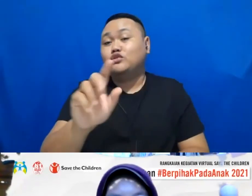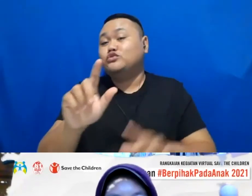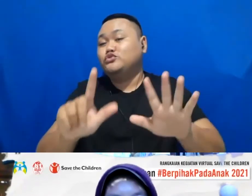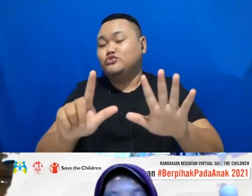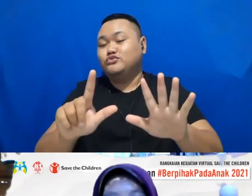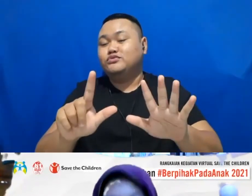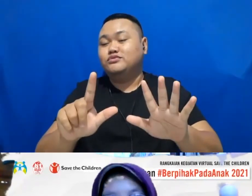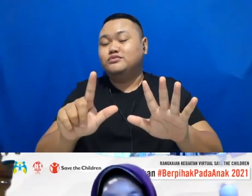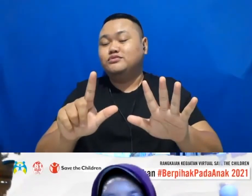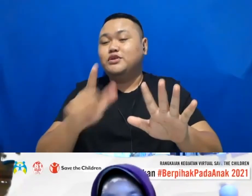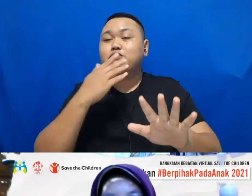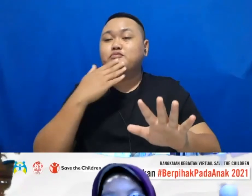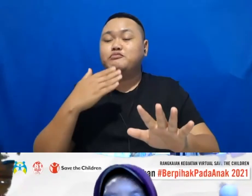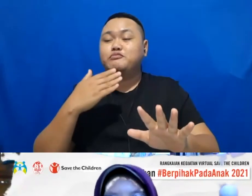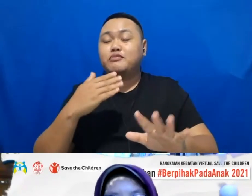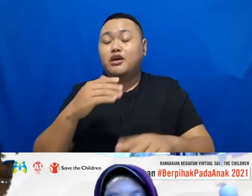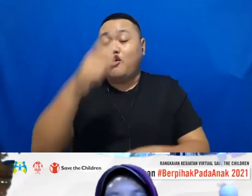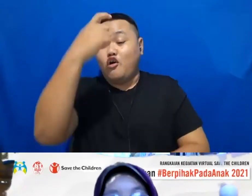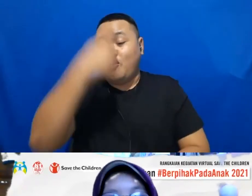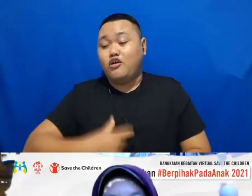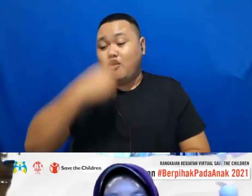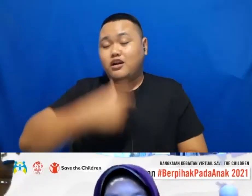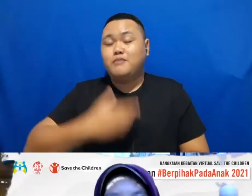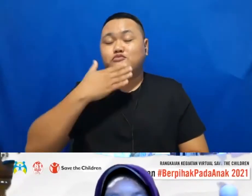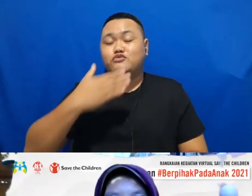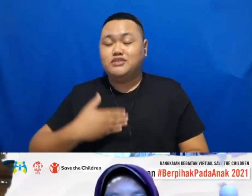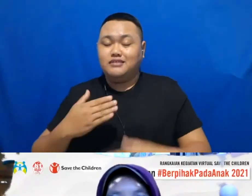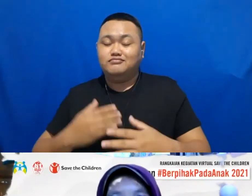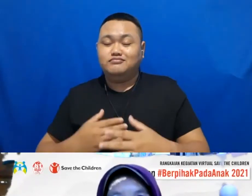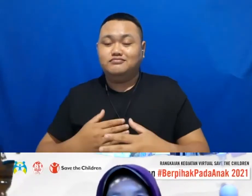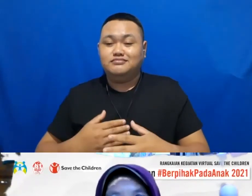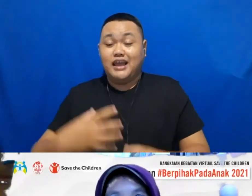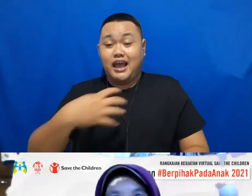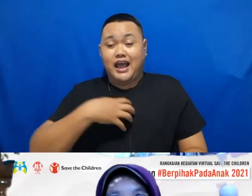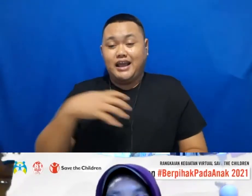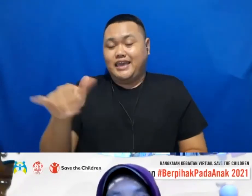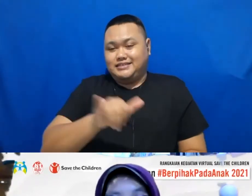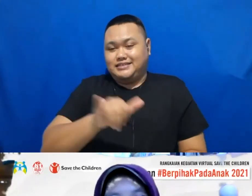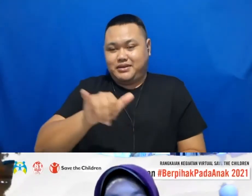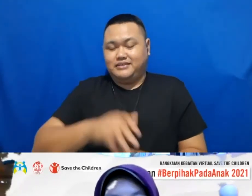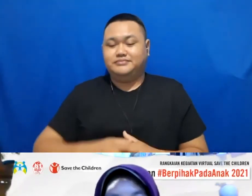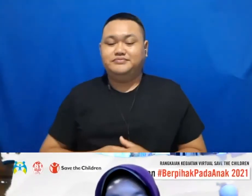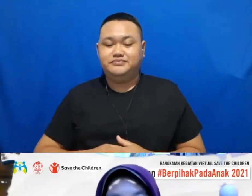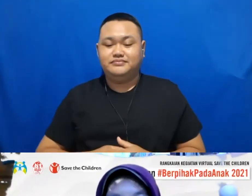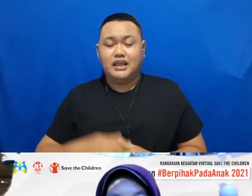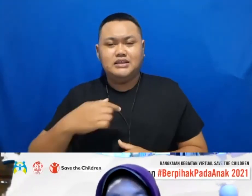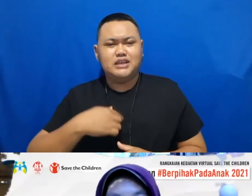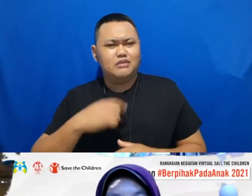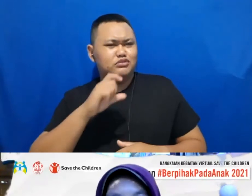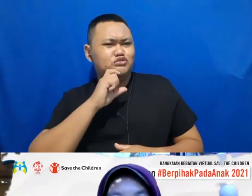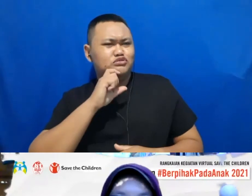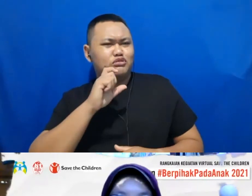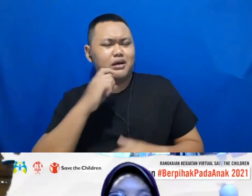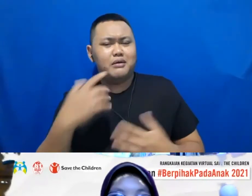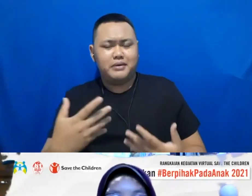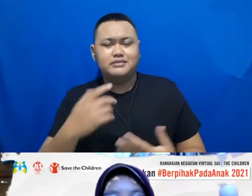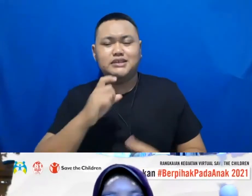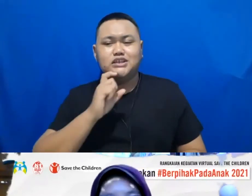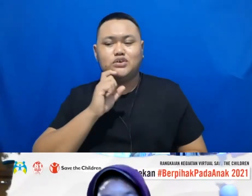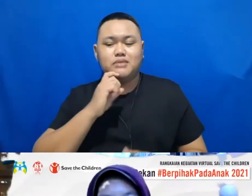dengan bagaimana proses pembelajaran yang berlangsung saat itu. Dan itu pun sama, kami memberikan